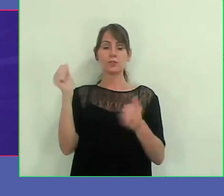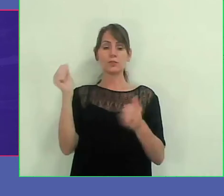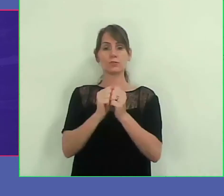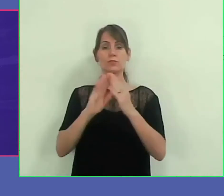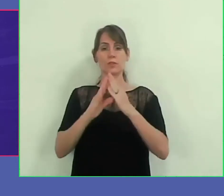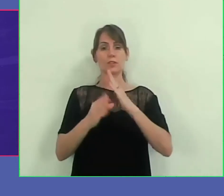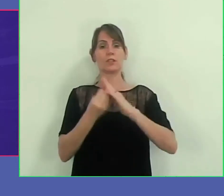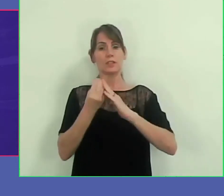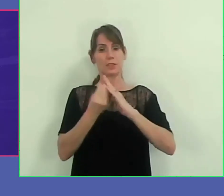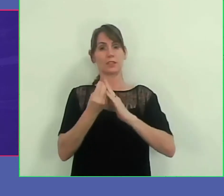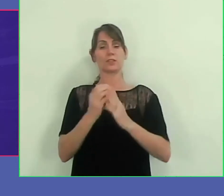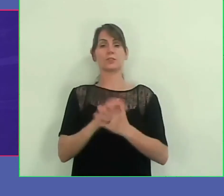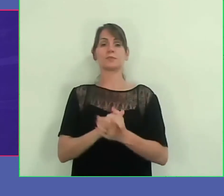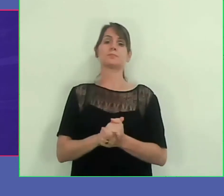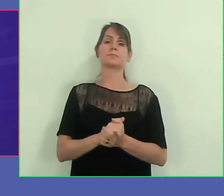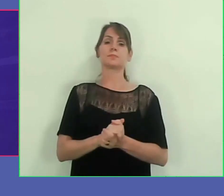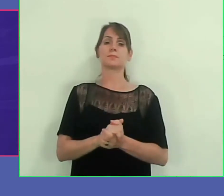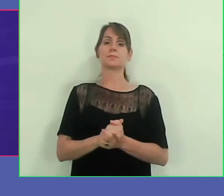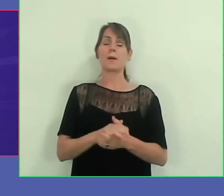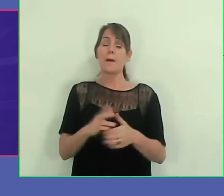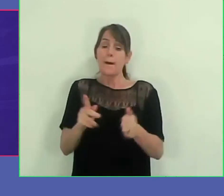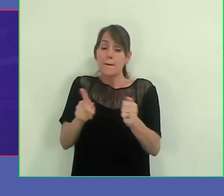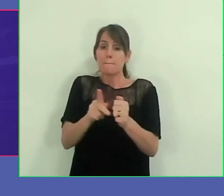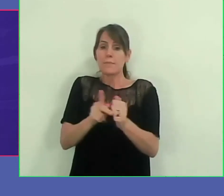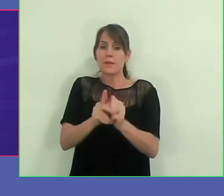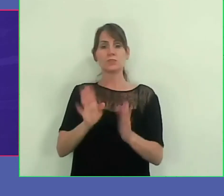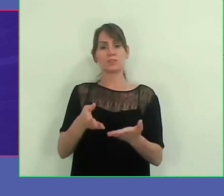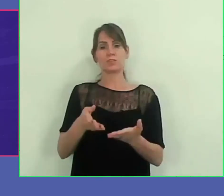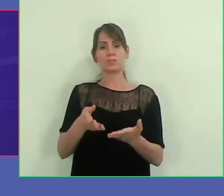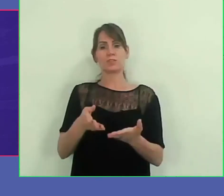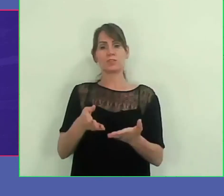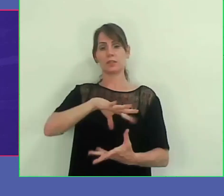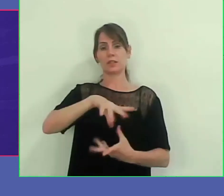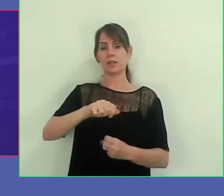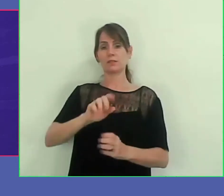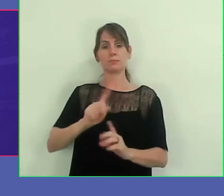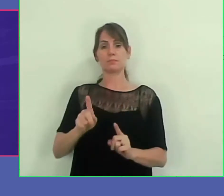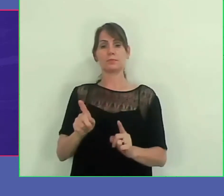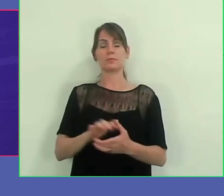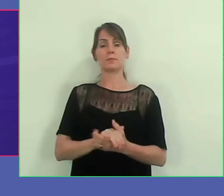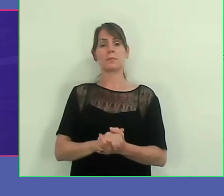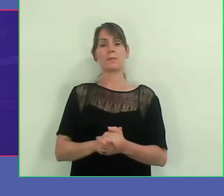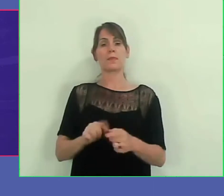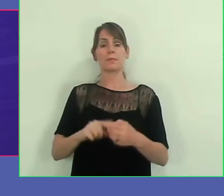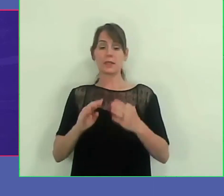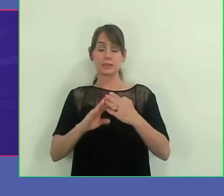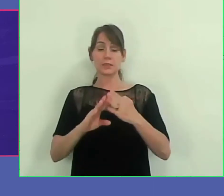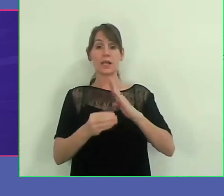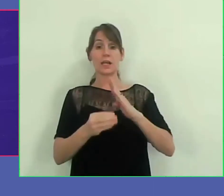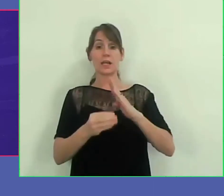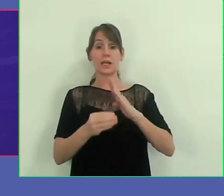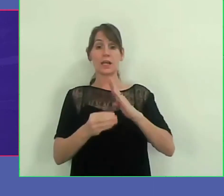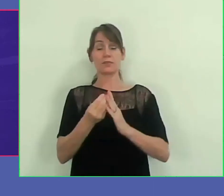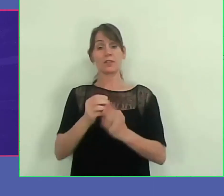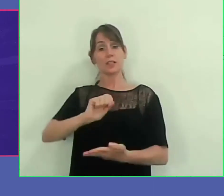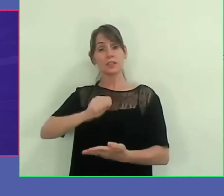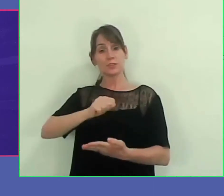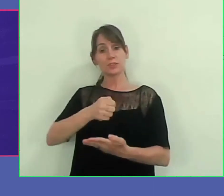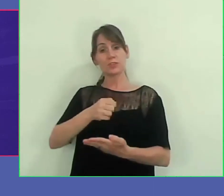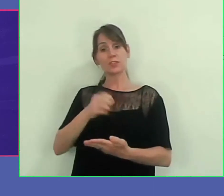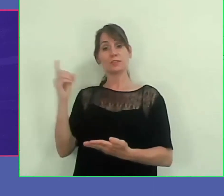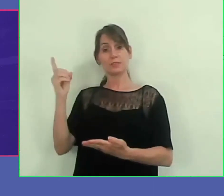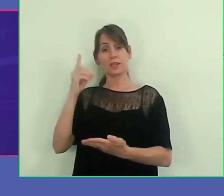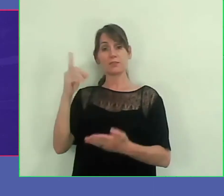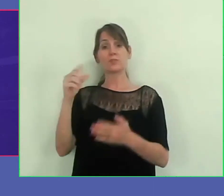Embora Pedro já não estivesse aqui na terra, mas a chave de Davi continua com a igreja. Tá? Então é bom vocês terem